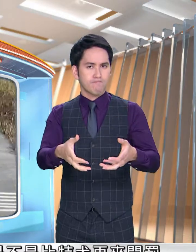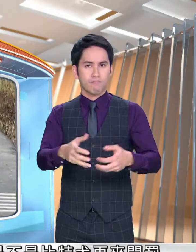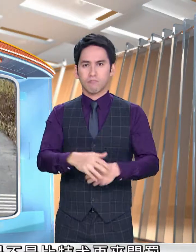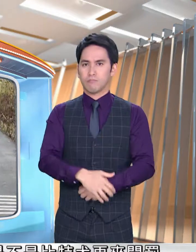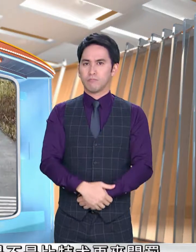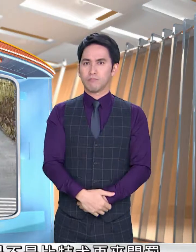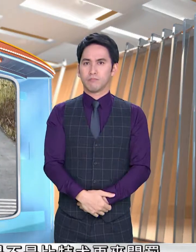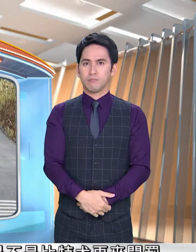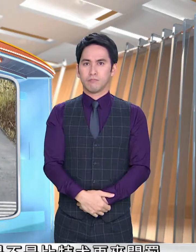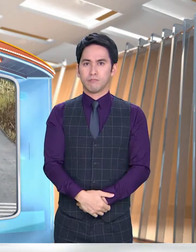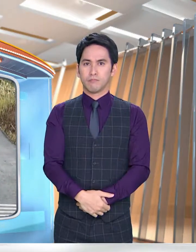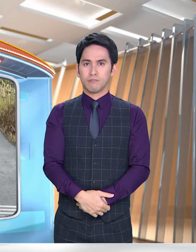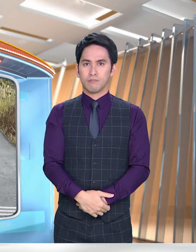来开罚。